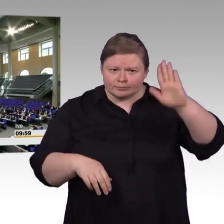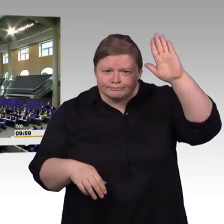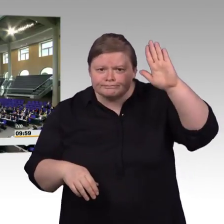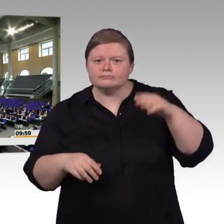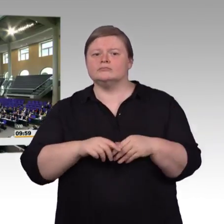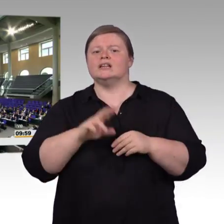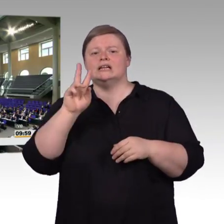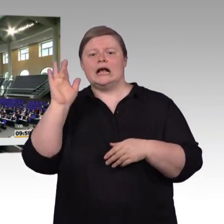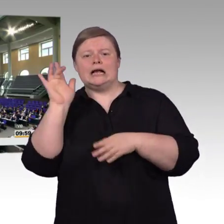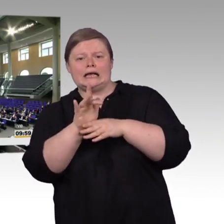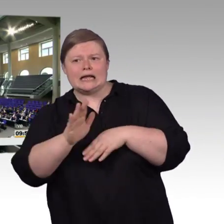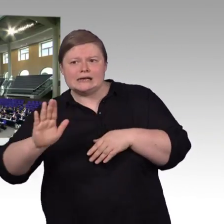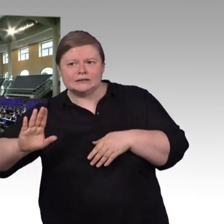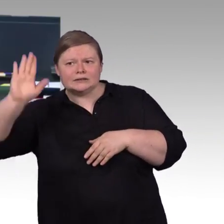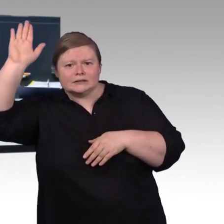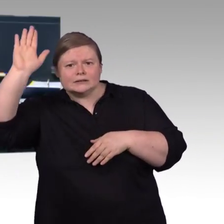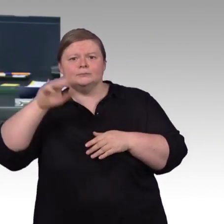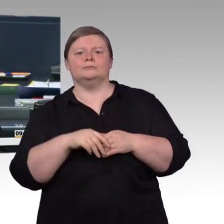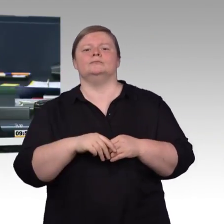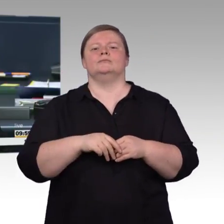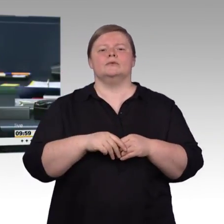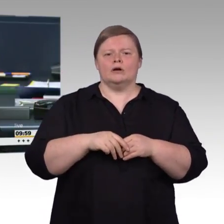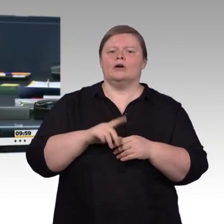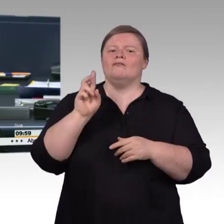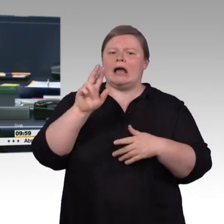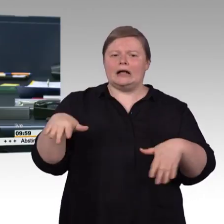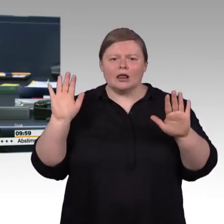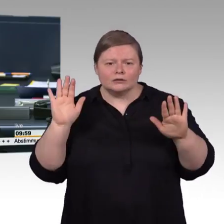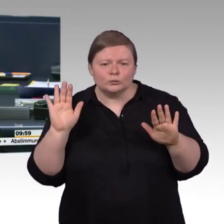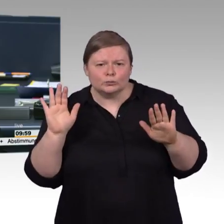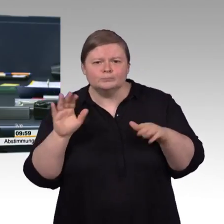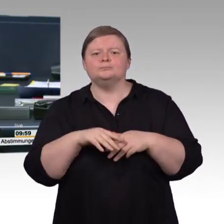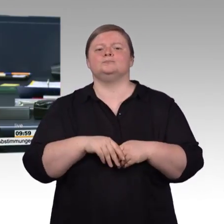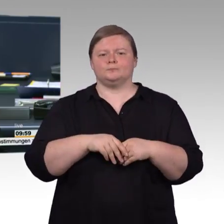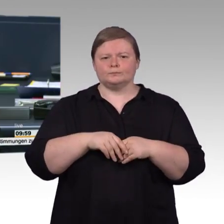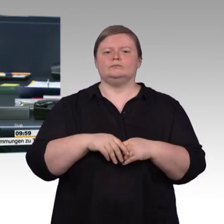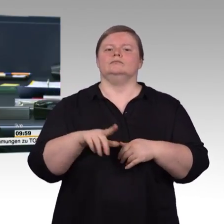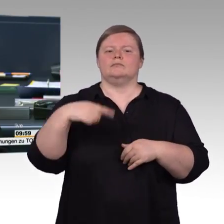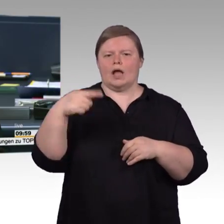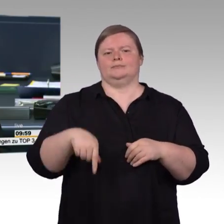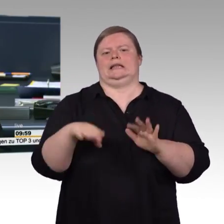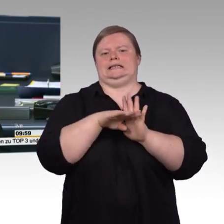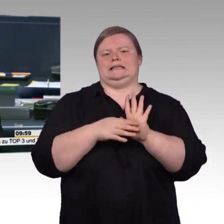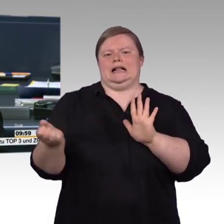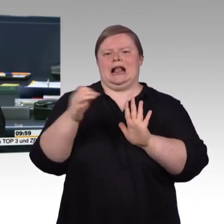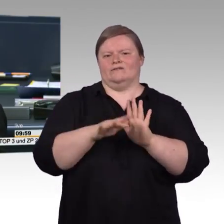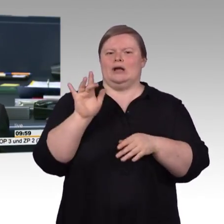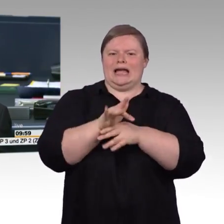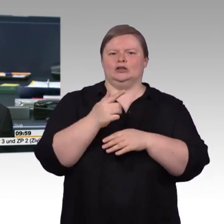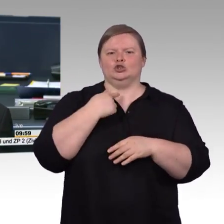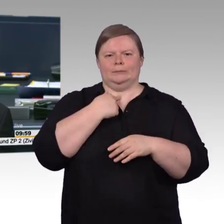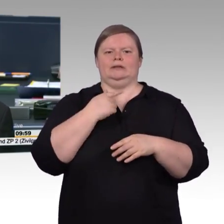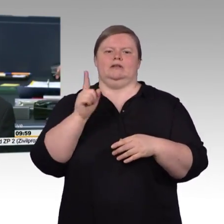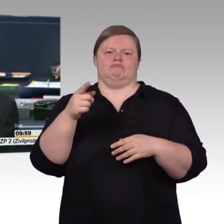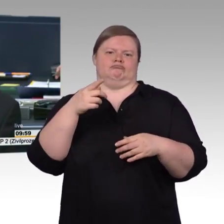gegen die Stimmen der Fraktion Bündnis 90 Die Grünen bei Enthaltung der Fraktion Die Linke mit den Stimmen der übrigen Fraktion in zweiter